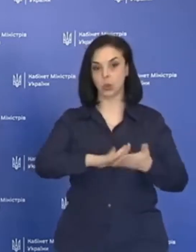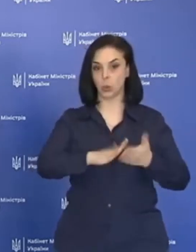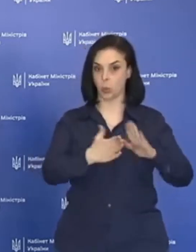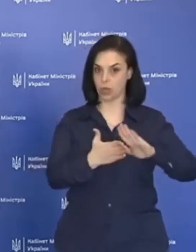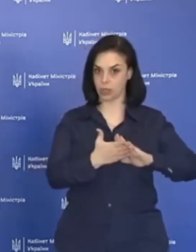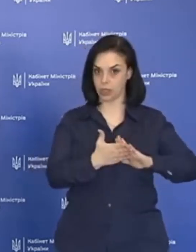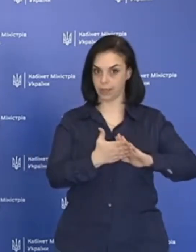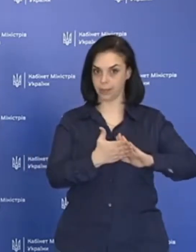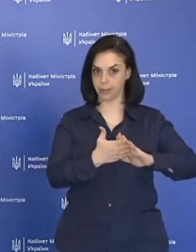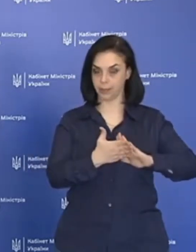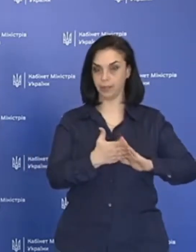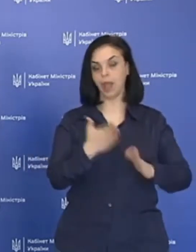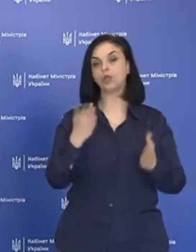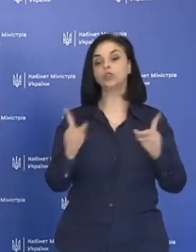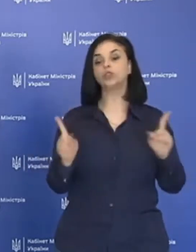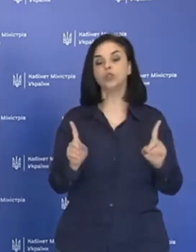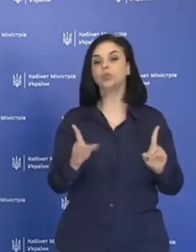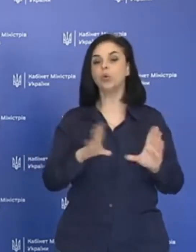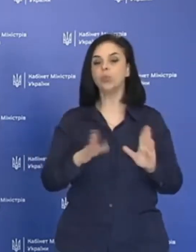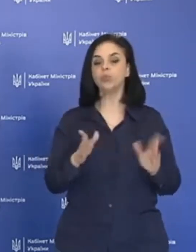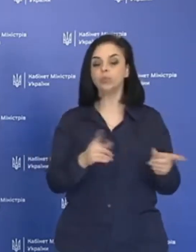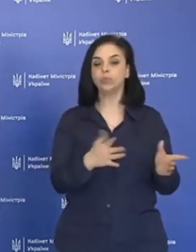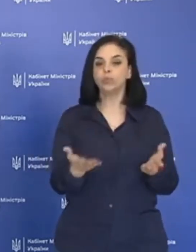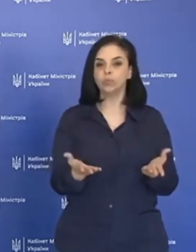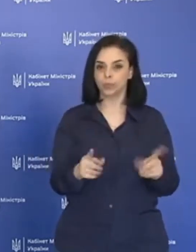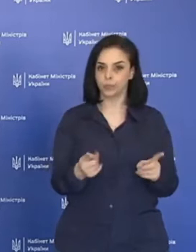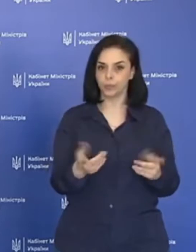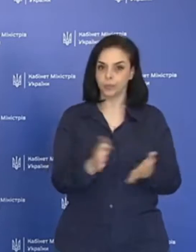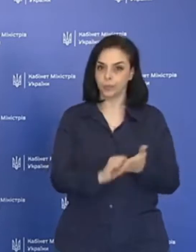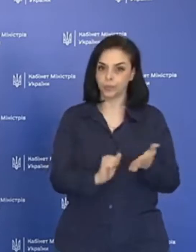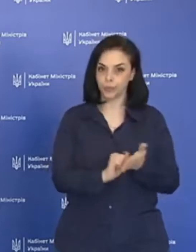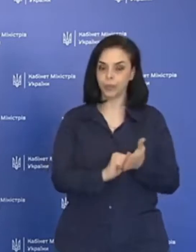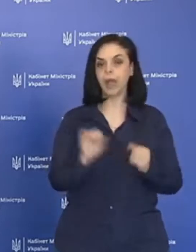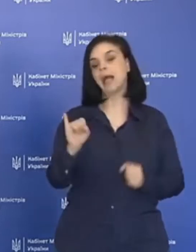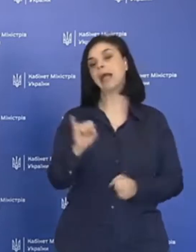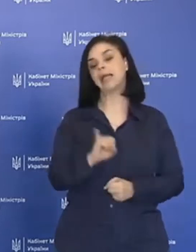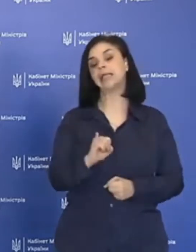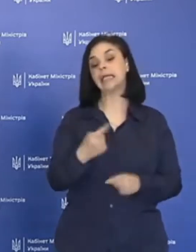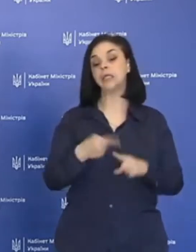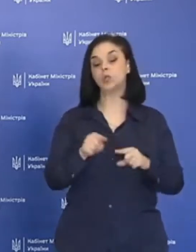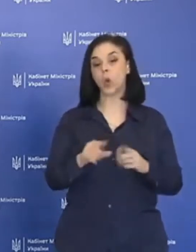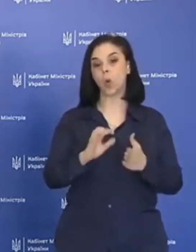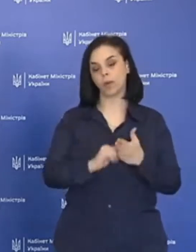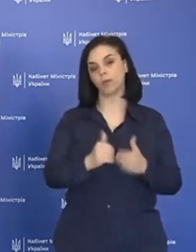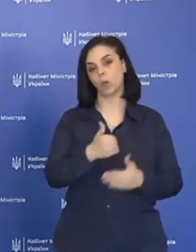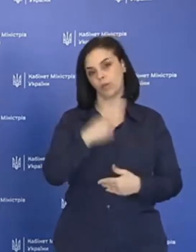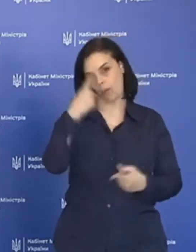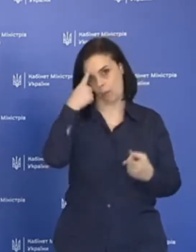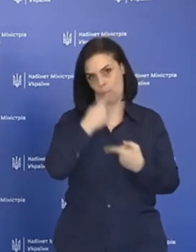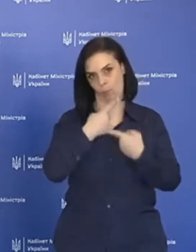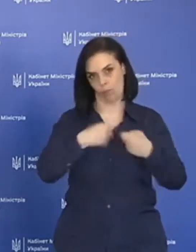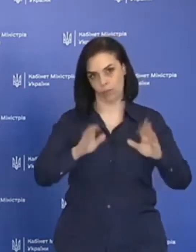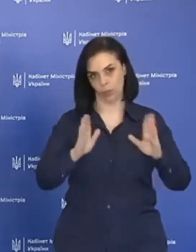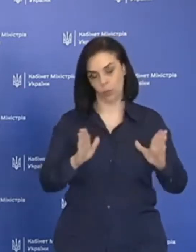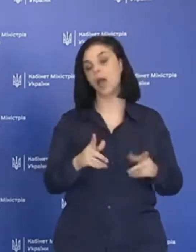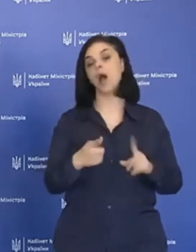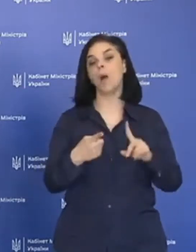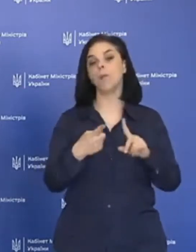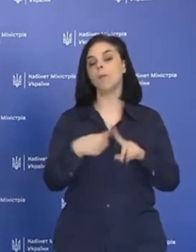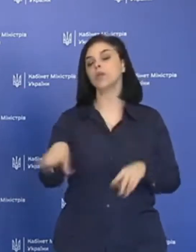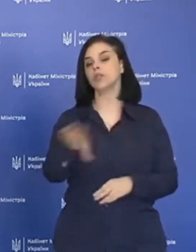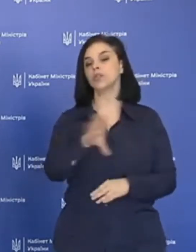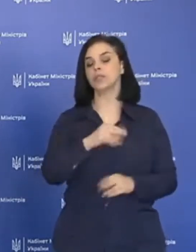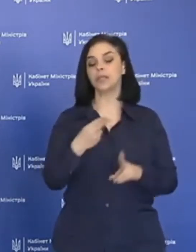ситуації, що відбувалося, і з цього приводу хочу вам повідомити. По-перше,